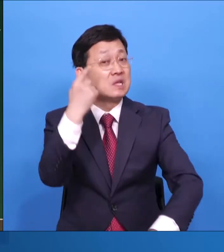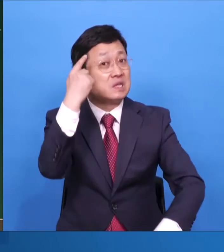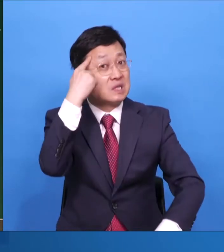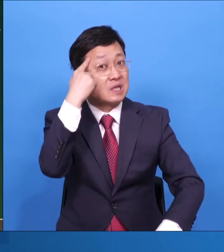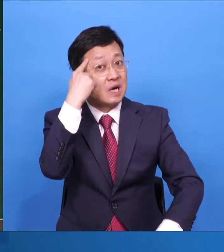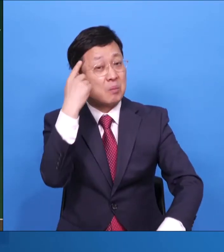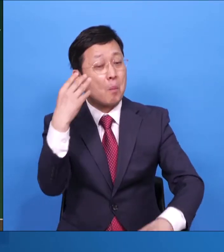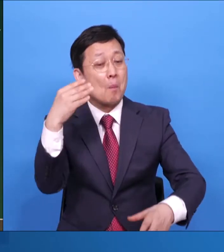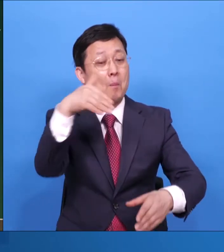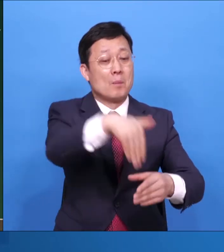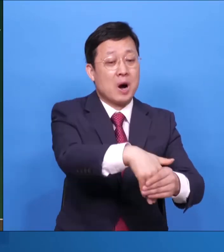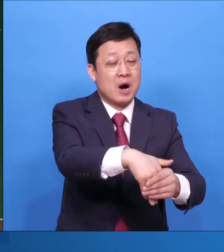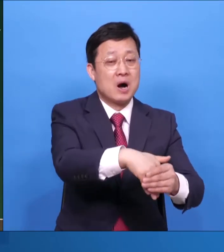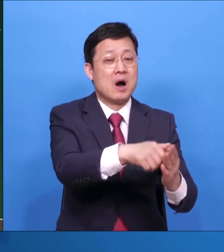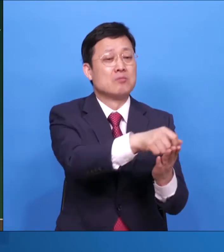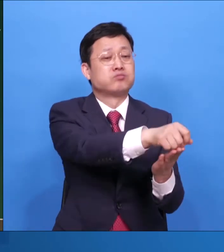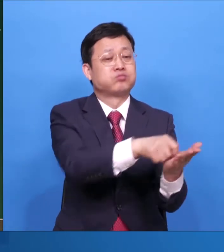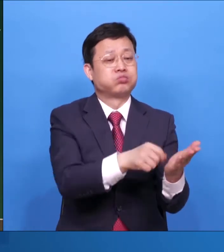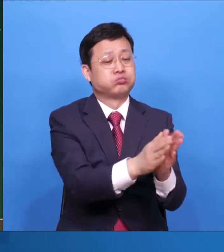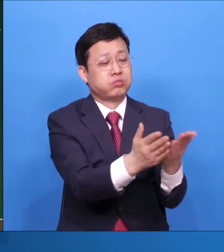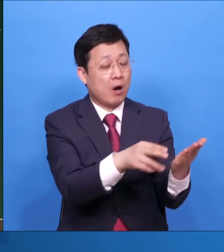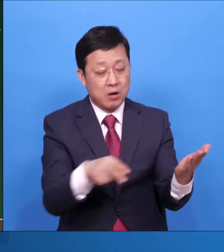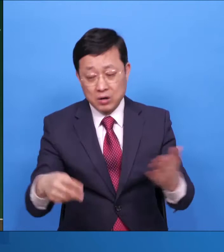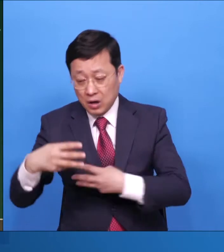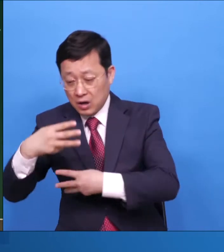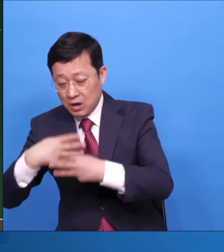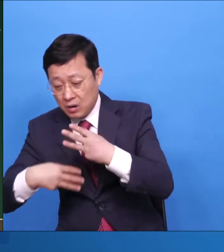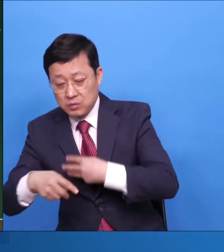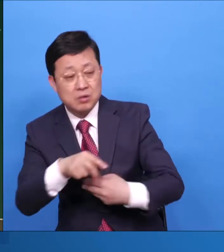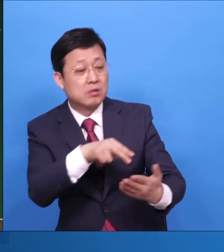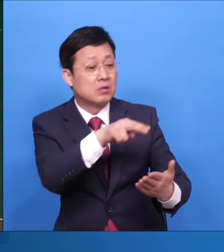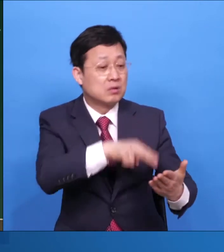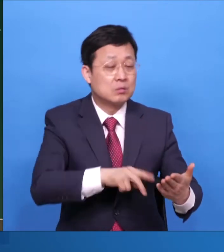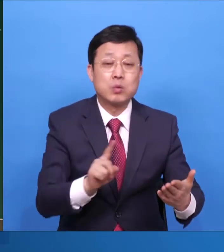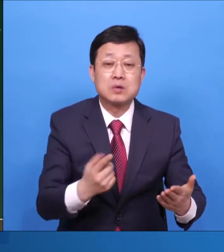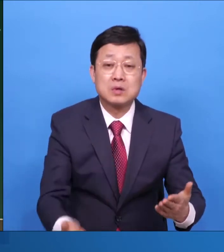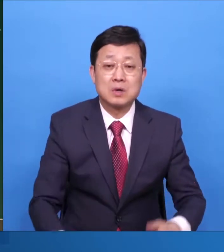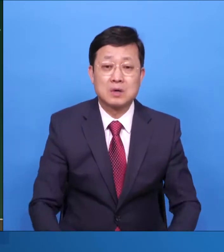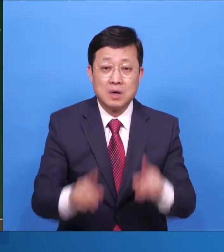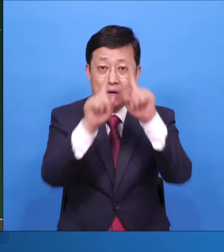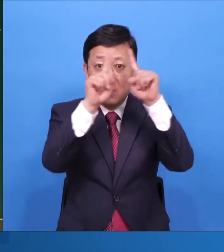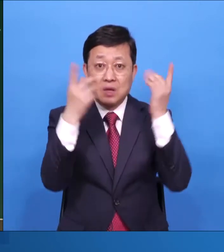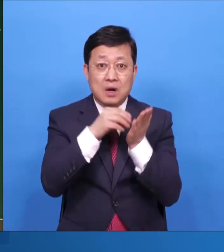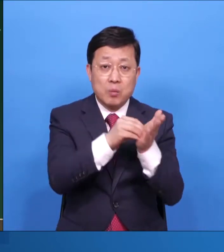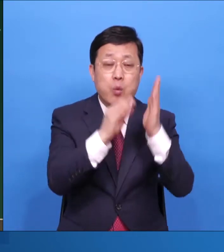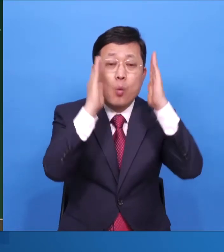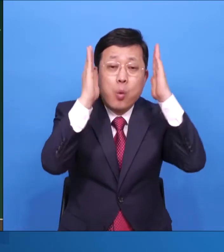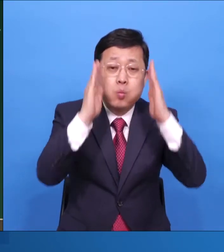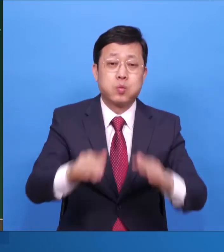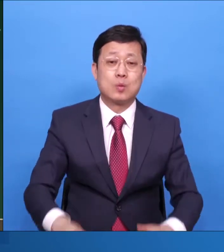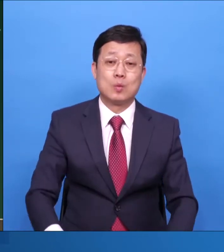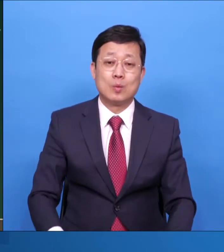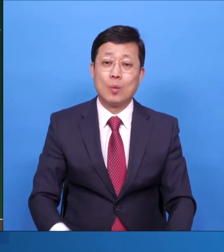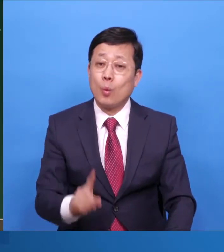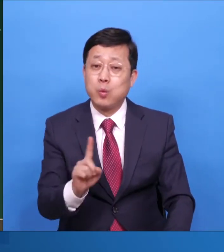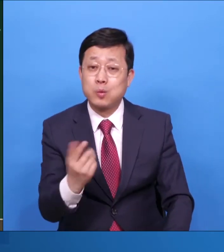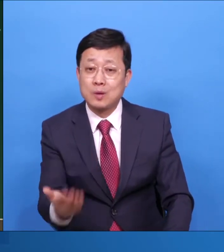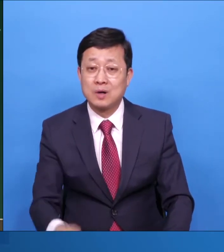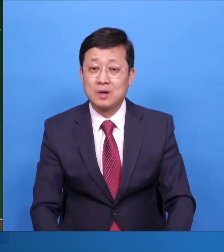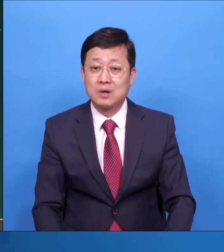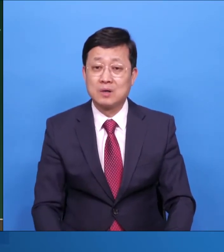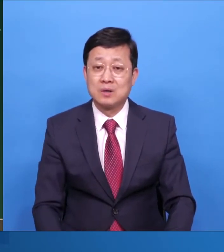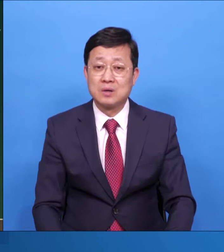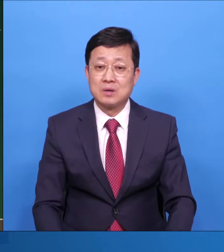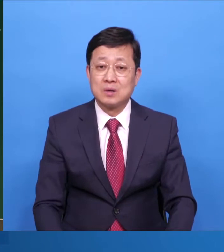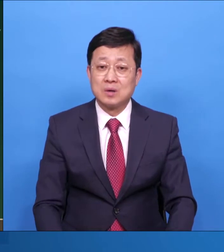que eso lo han hecho como una gran verdad. 이게 이제 학문이고 철학이에요. Y eso lo han hecho como filosofía. 여러분, 대학에서 이걸 배워야 돼요. Incluso en las universidades deben de escuchar esto. 그래서 뭐 좌파가 되든